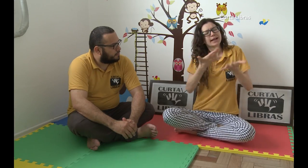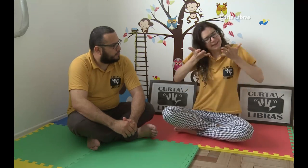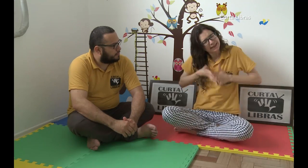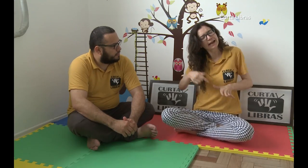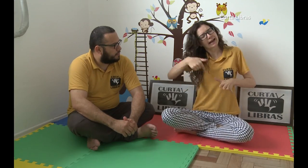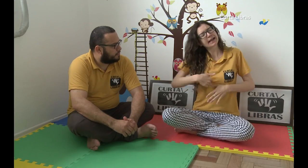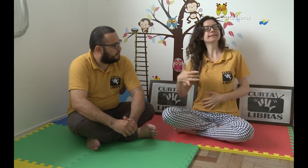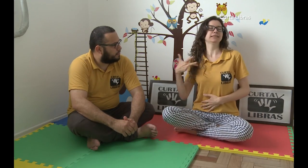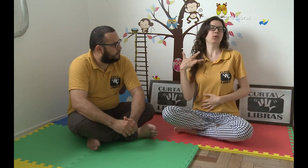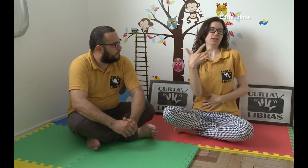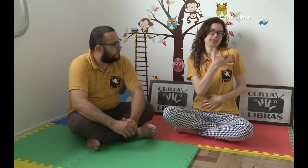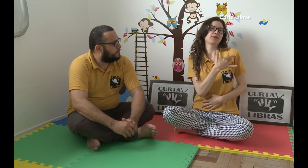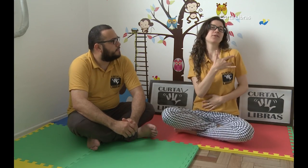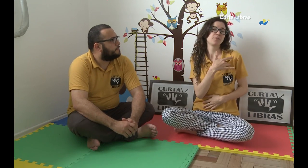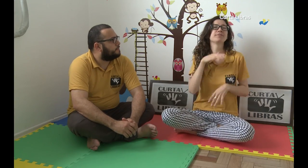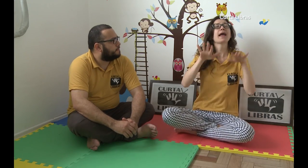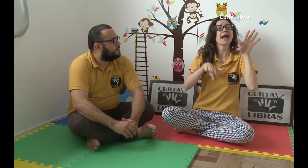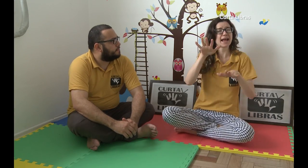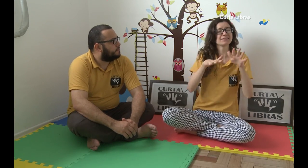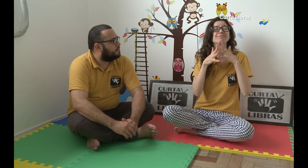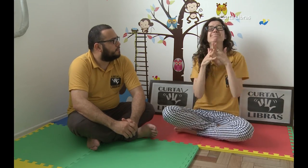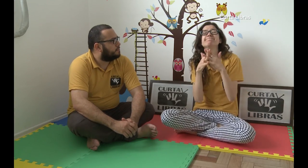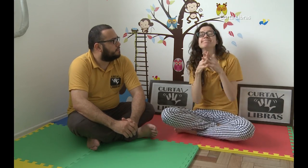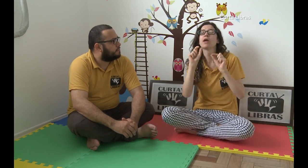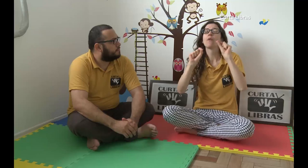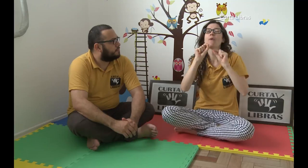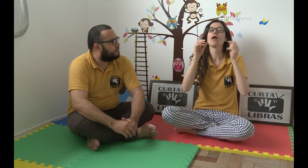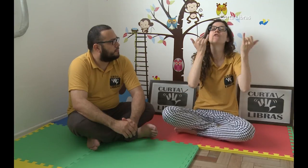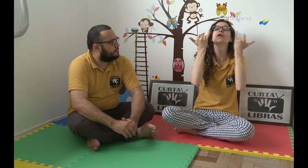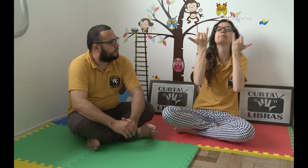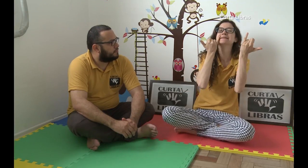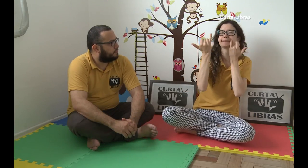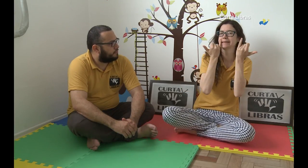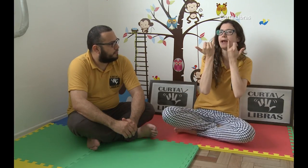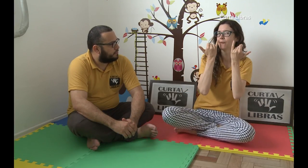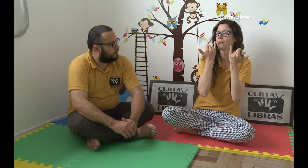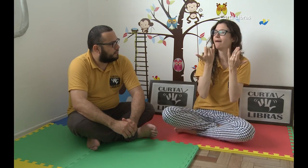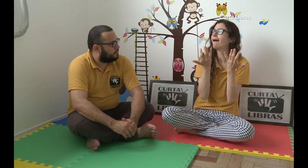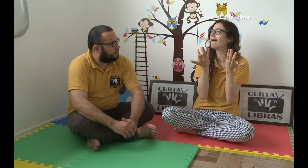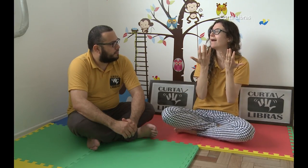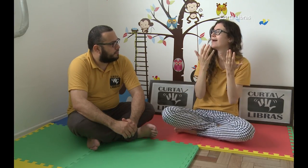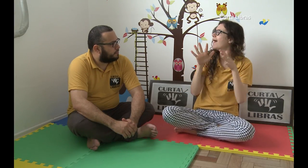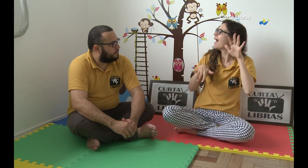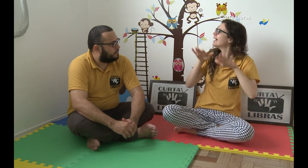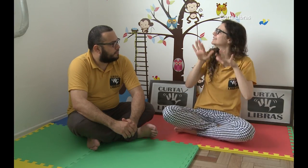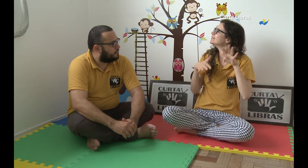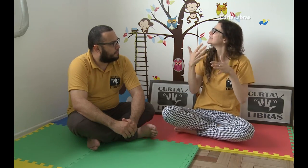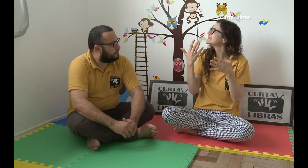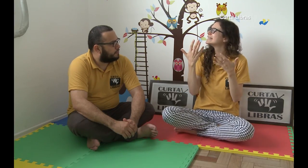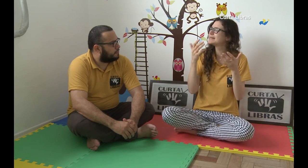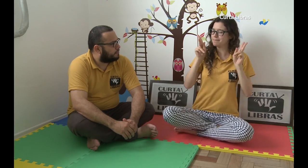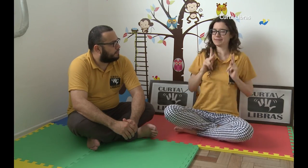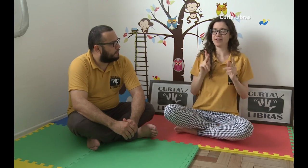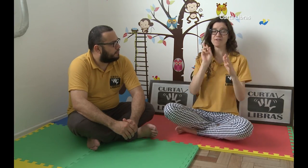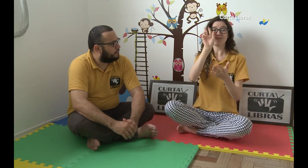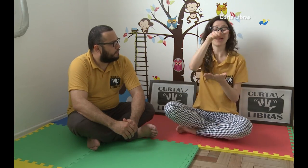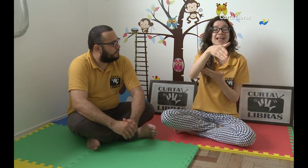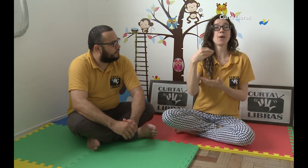sempre E o principal é pensar na saúde dela E também na saúde do bebê Muitas vezes é complicado